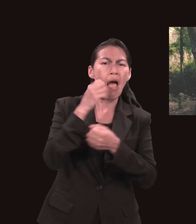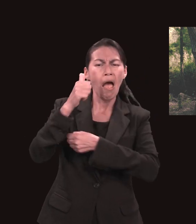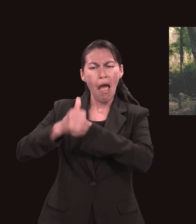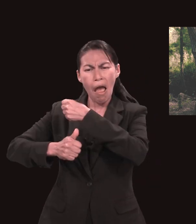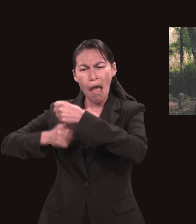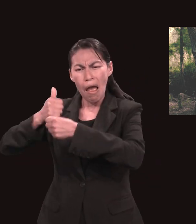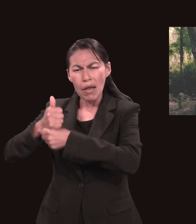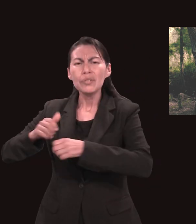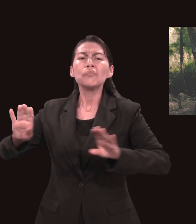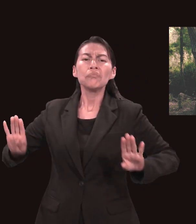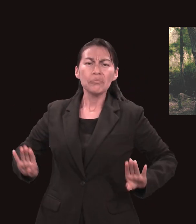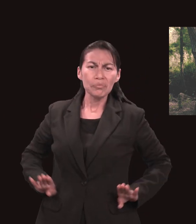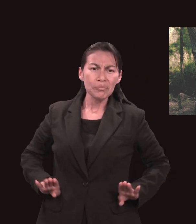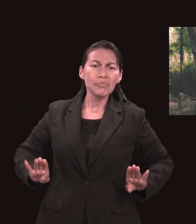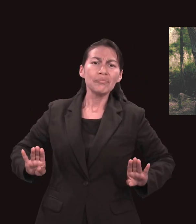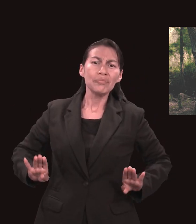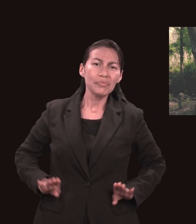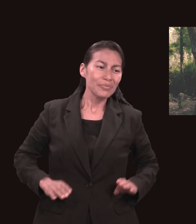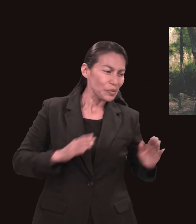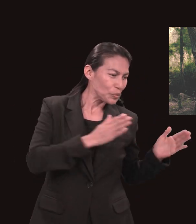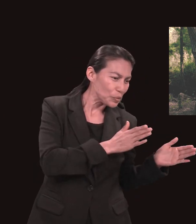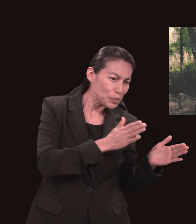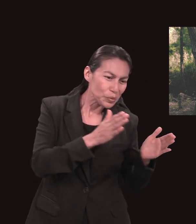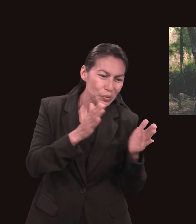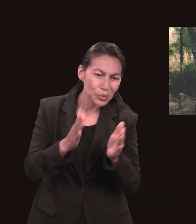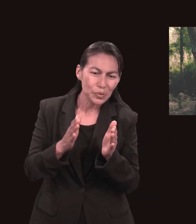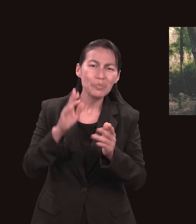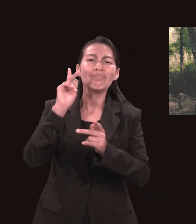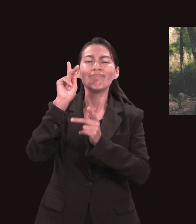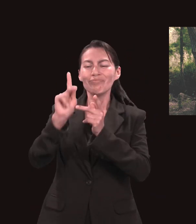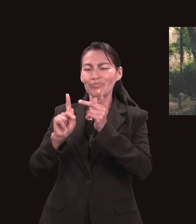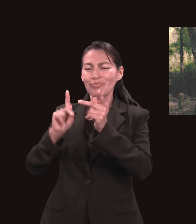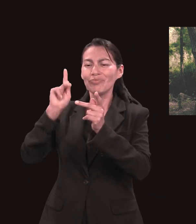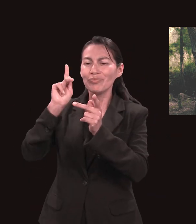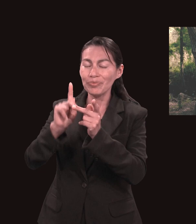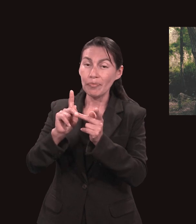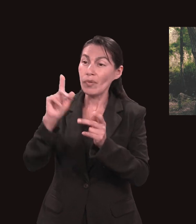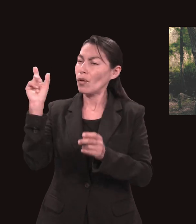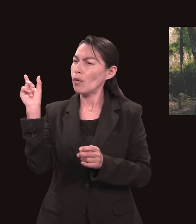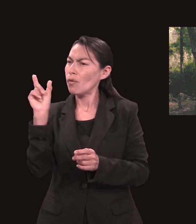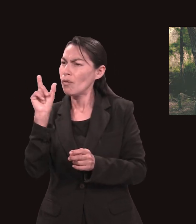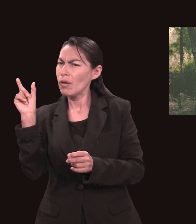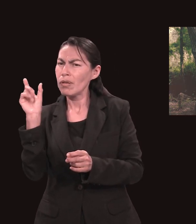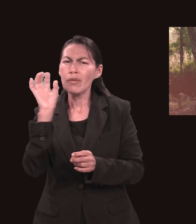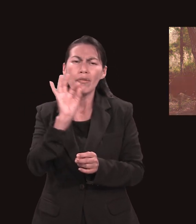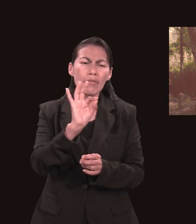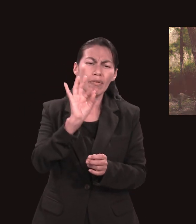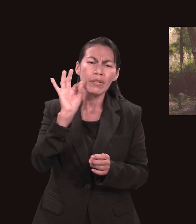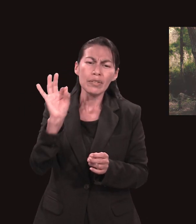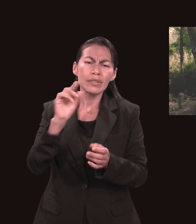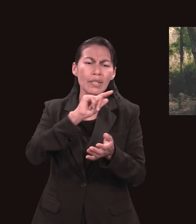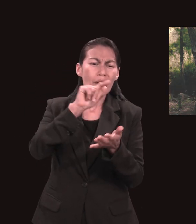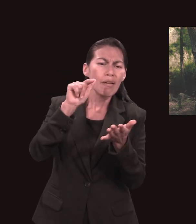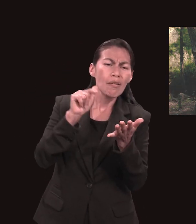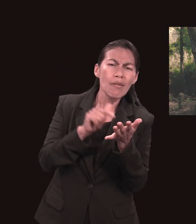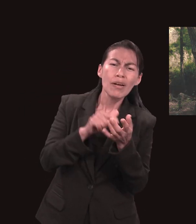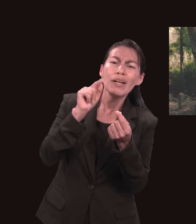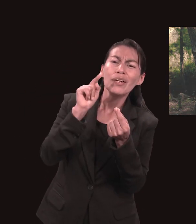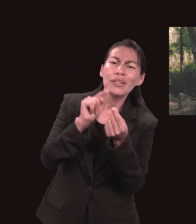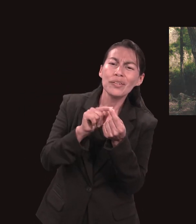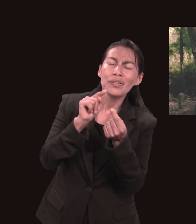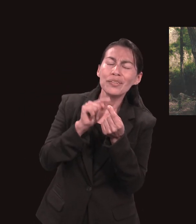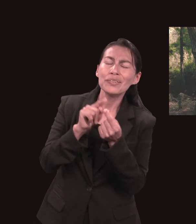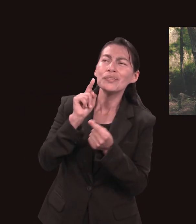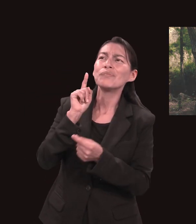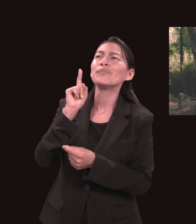Tienes planes perfectos Defines la hora, el lugar y